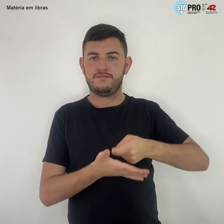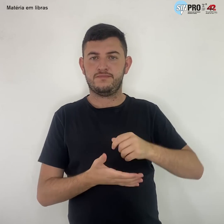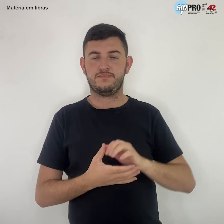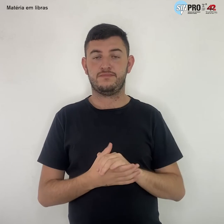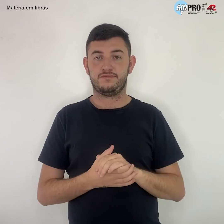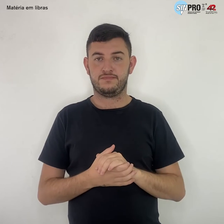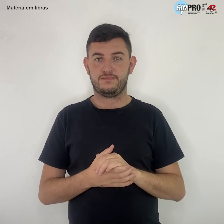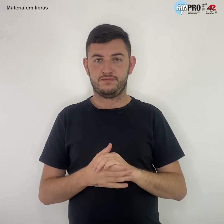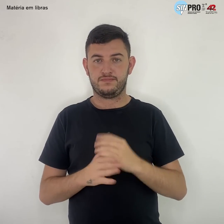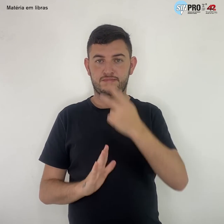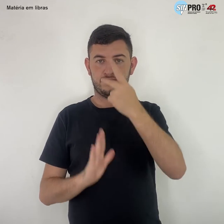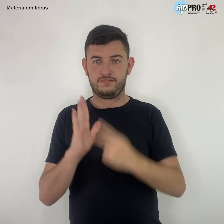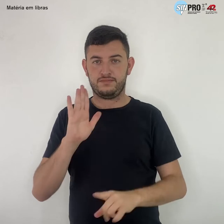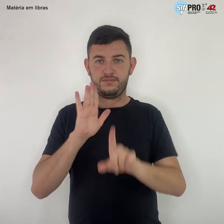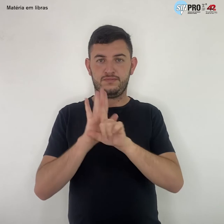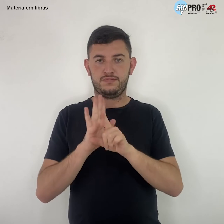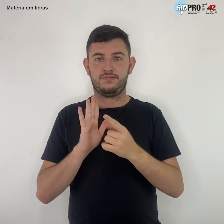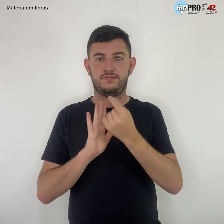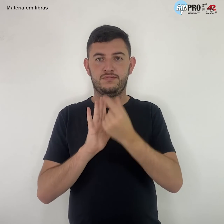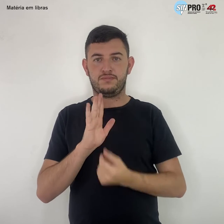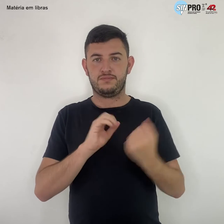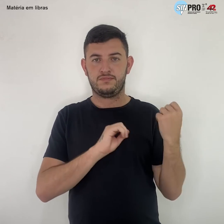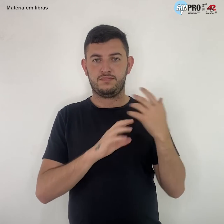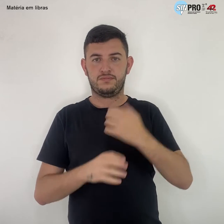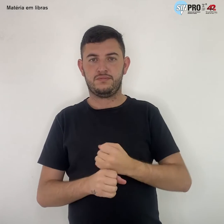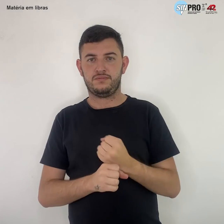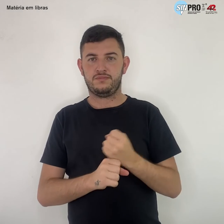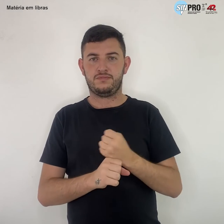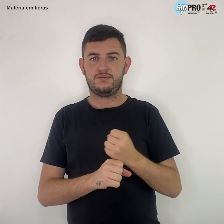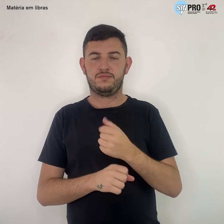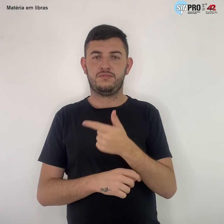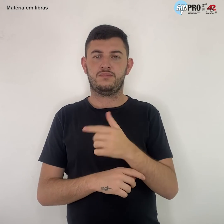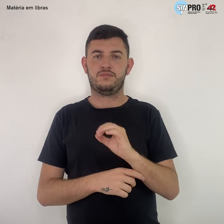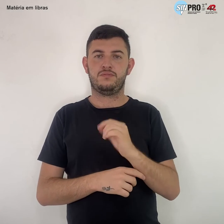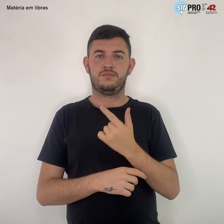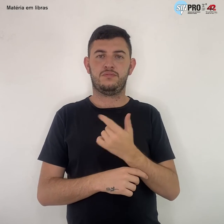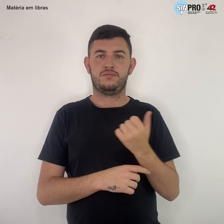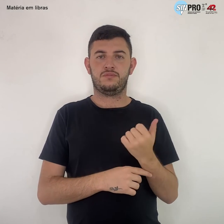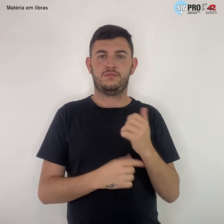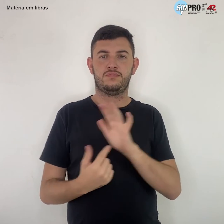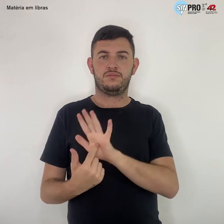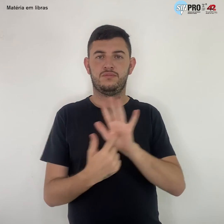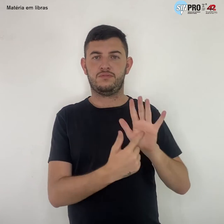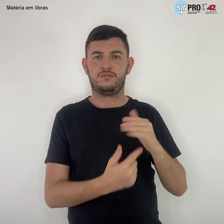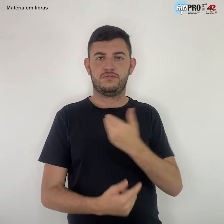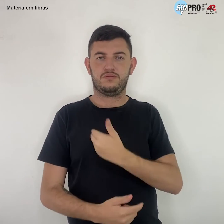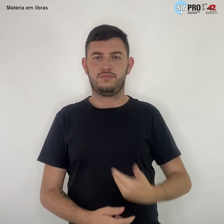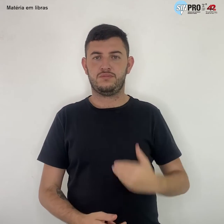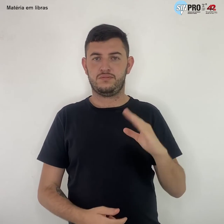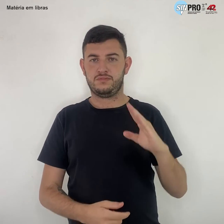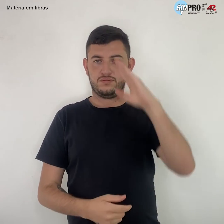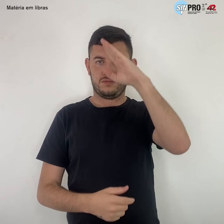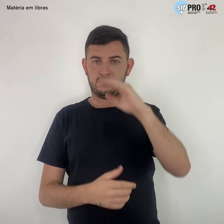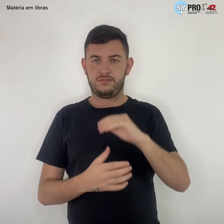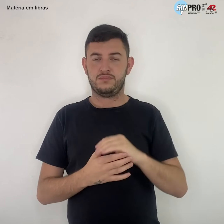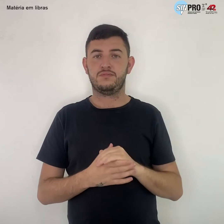lei orçamentária anual para 2021, apresentado pelo governo Bolsonaro em setembro